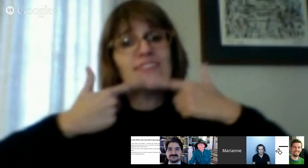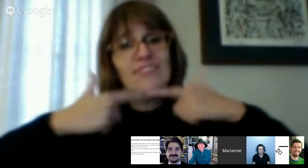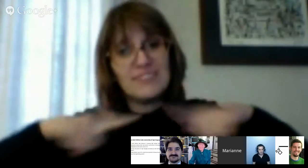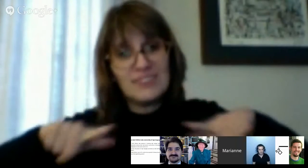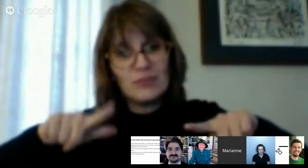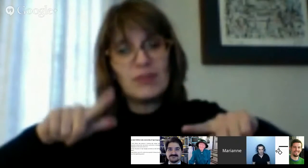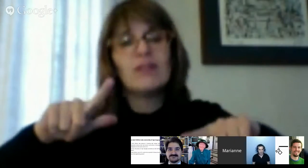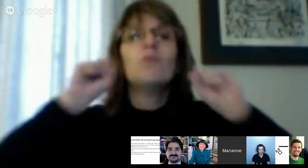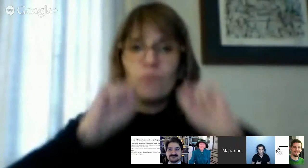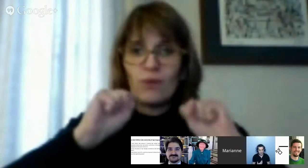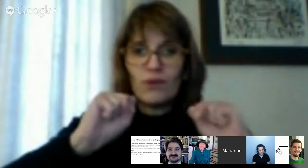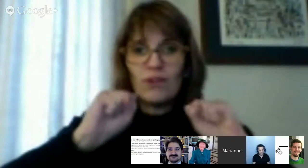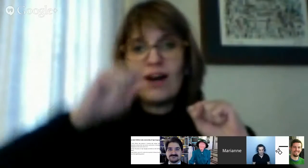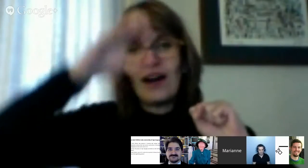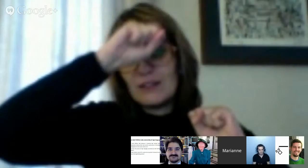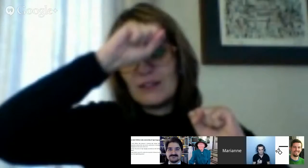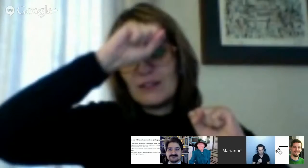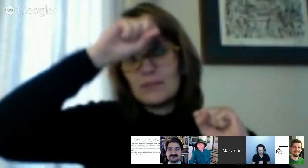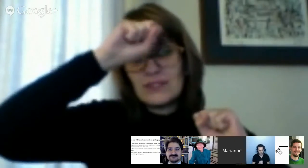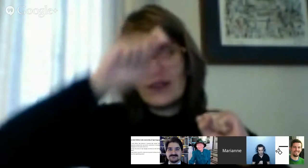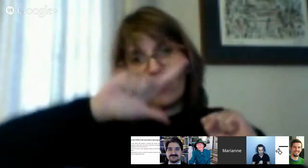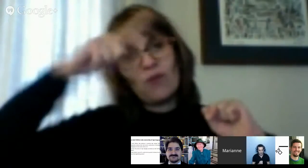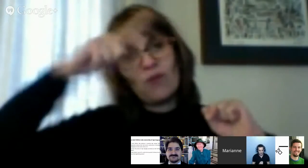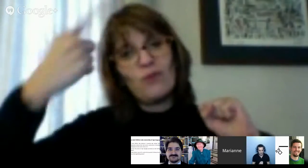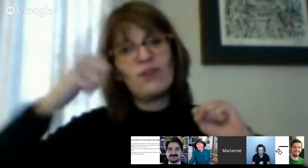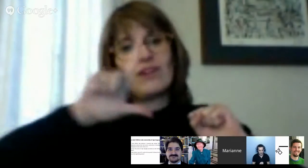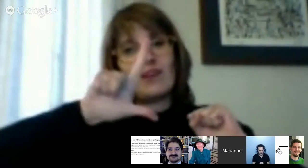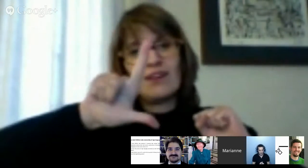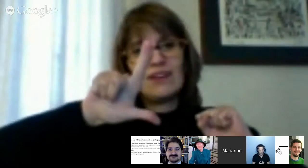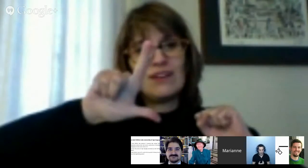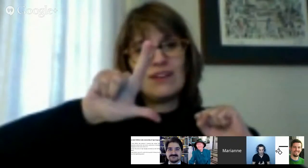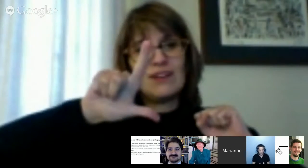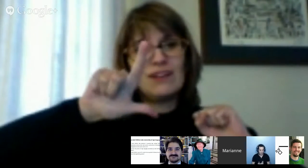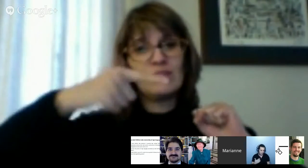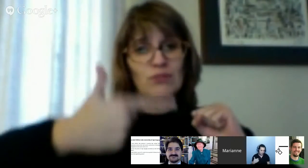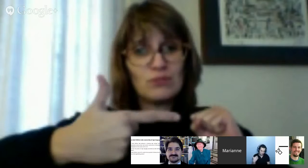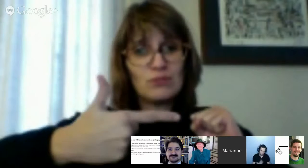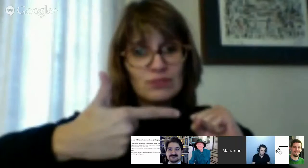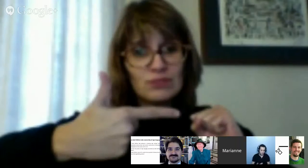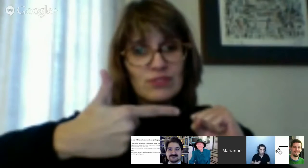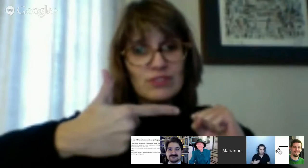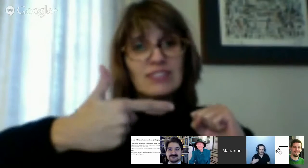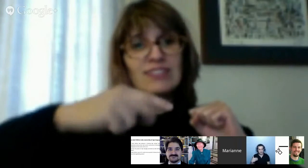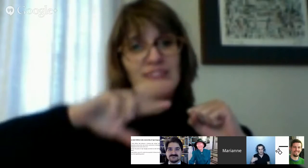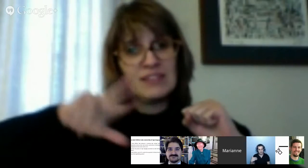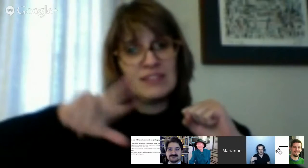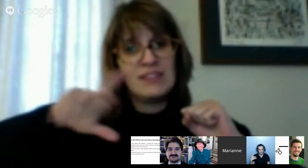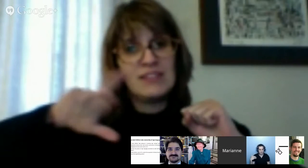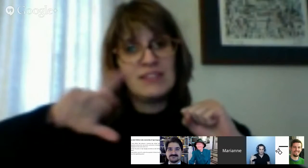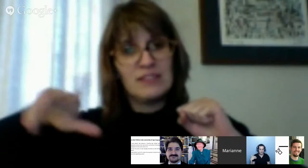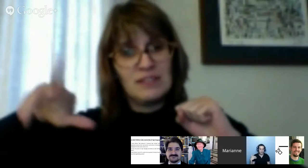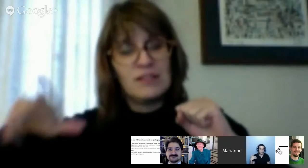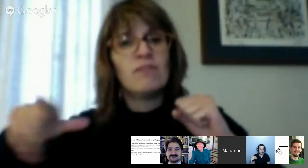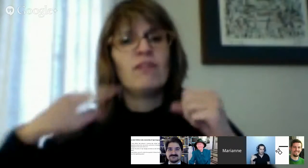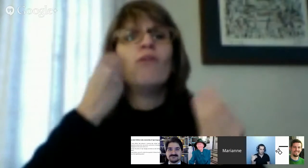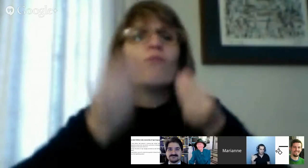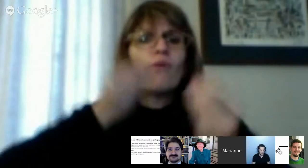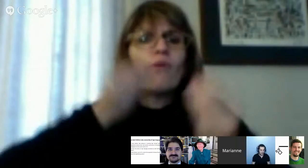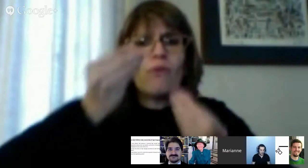Então, elas têm que ter, nos estudos que nós